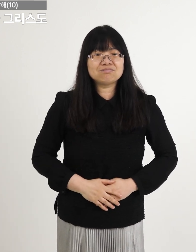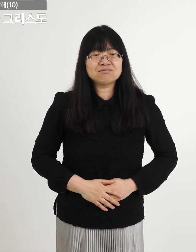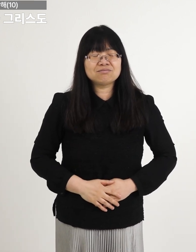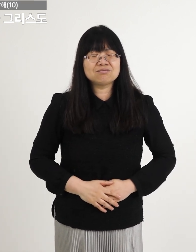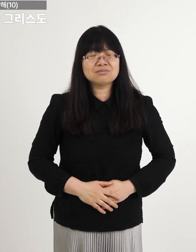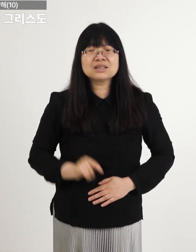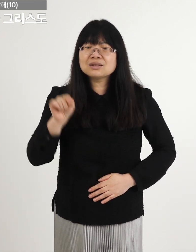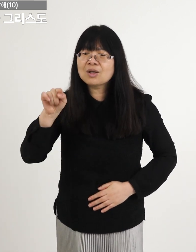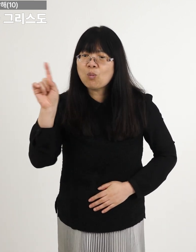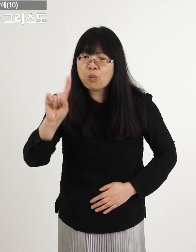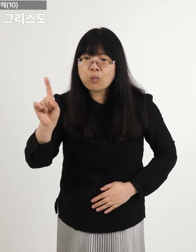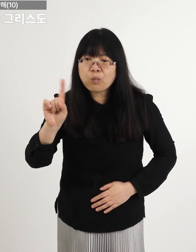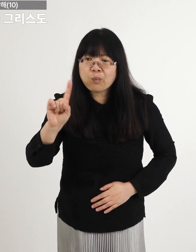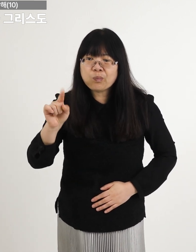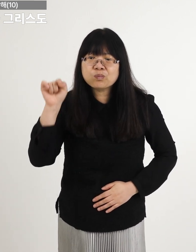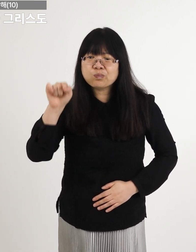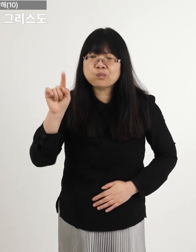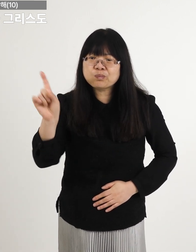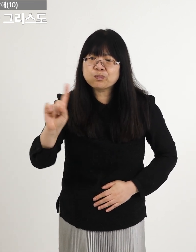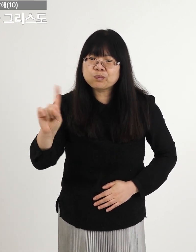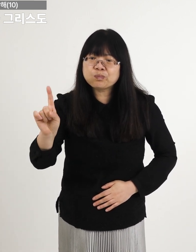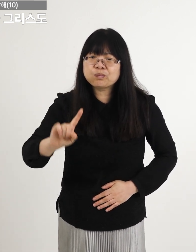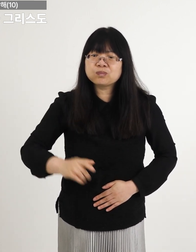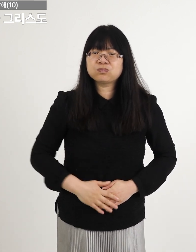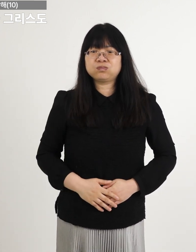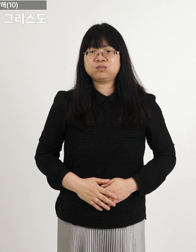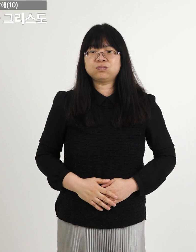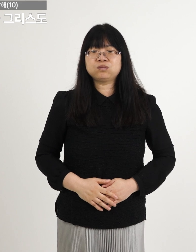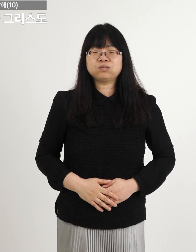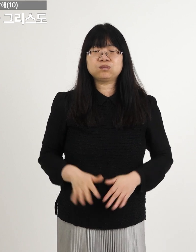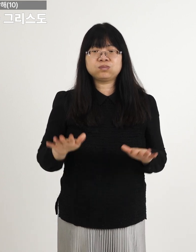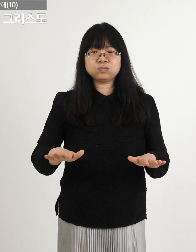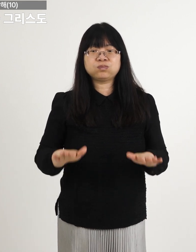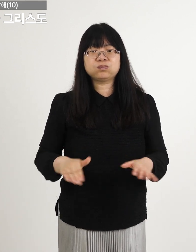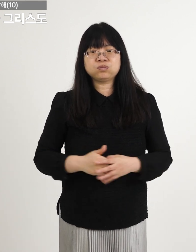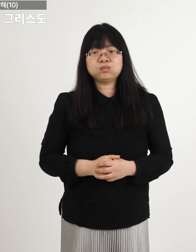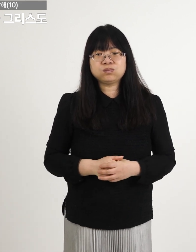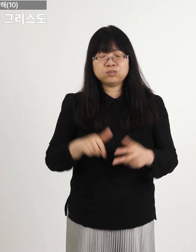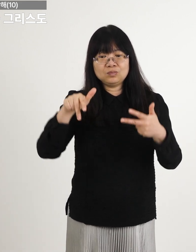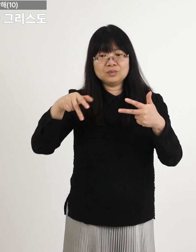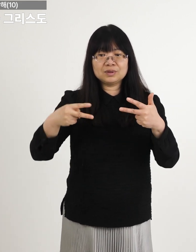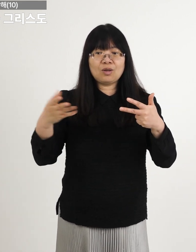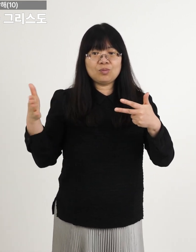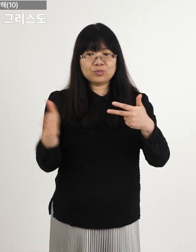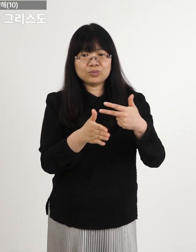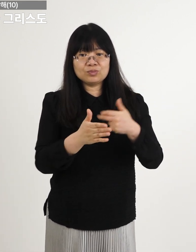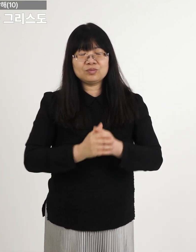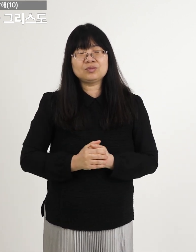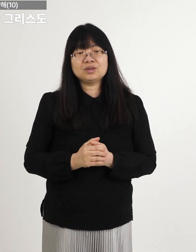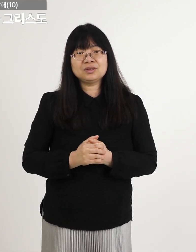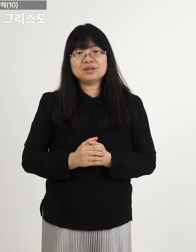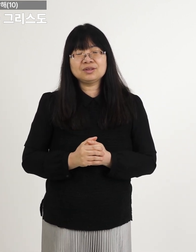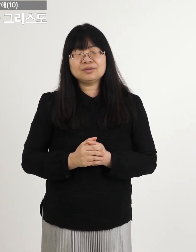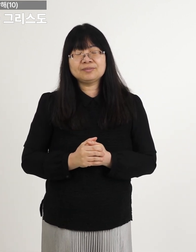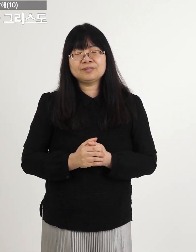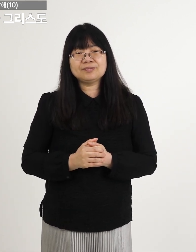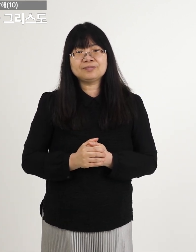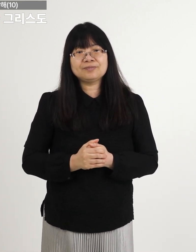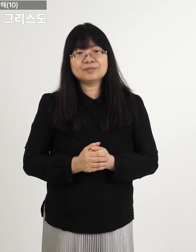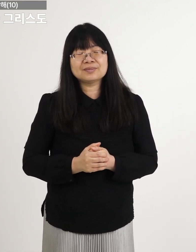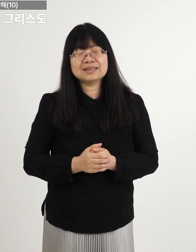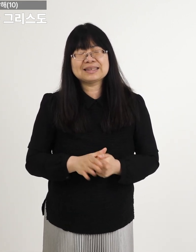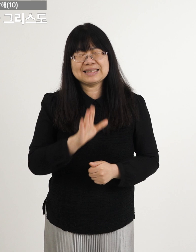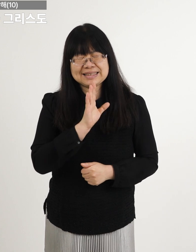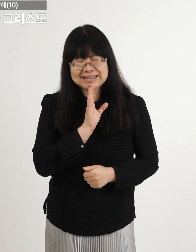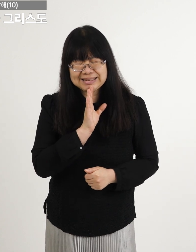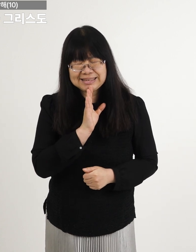그게 뭘까? 그게 뭘까? 자, 7절부터 이제 실질적인